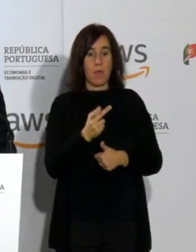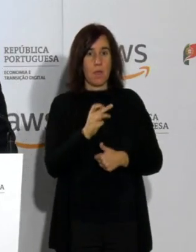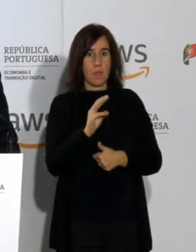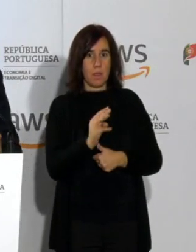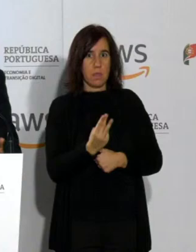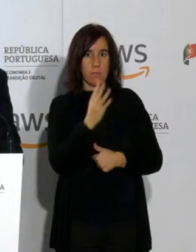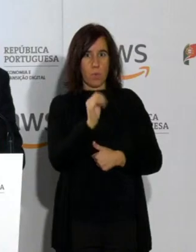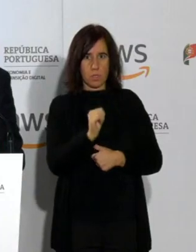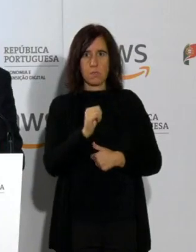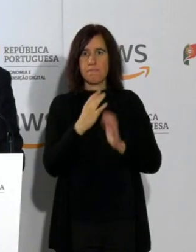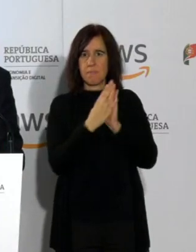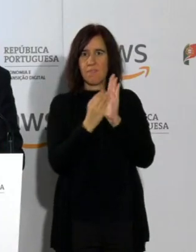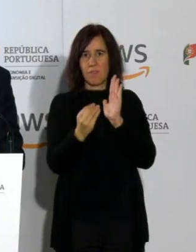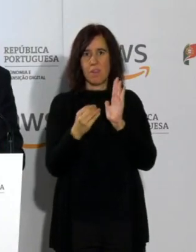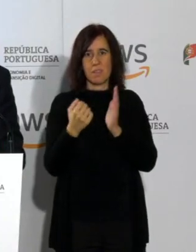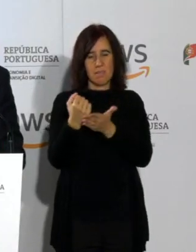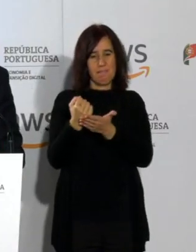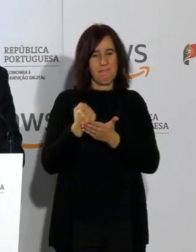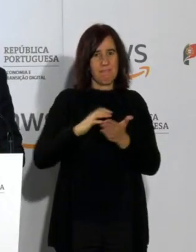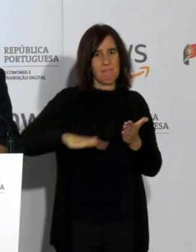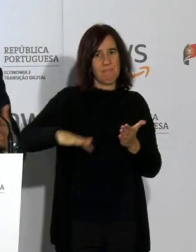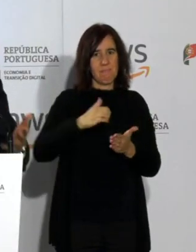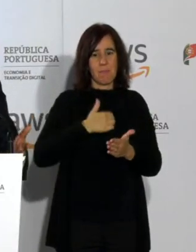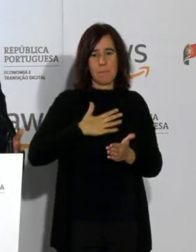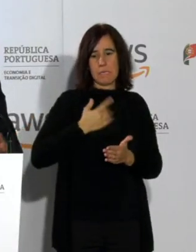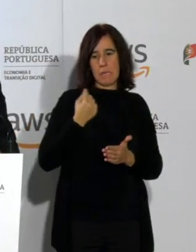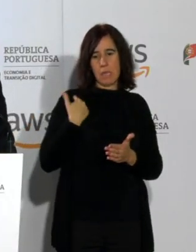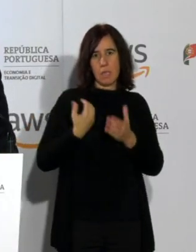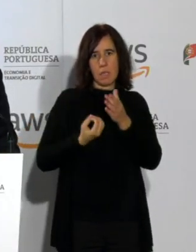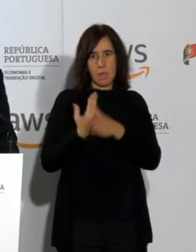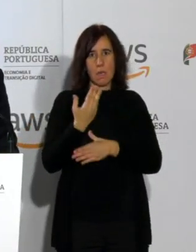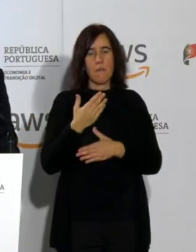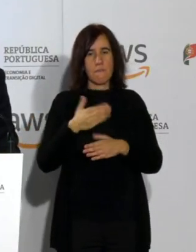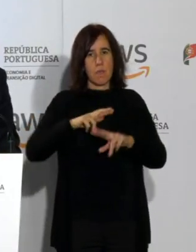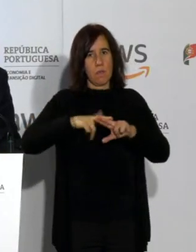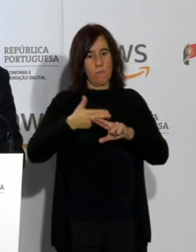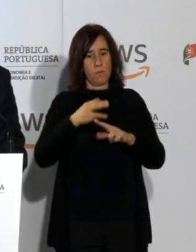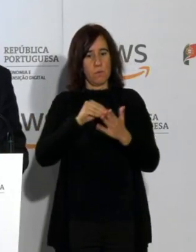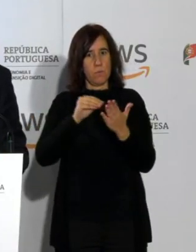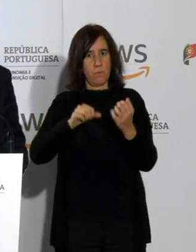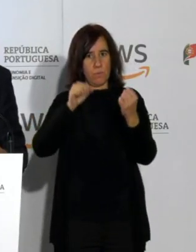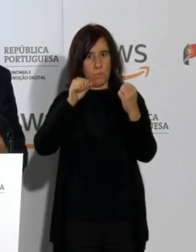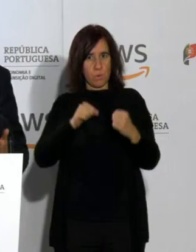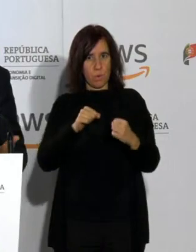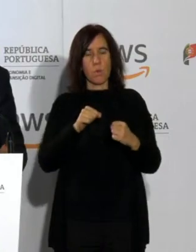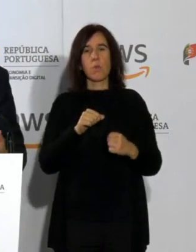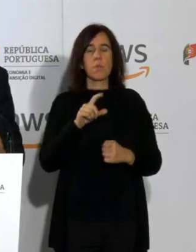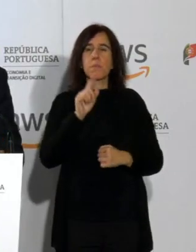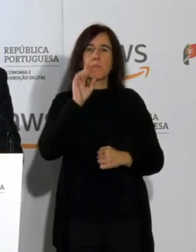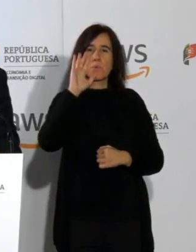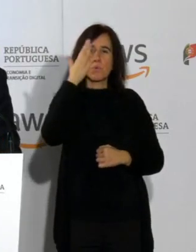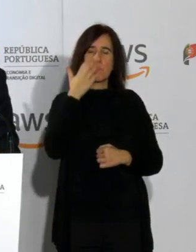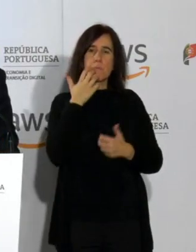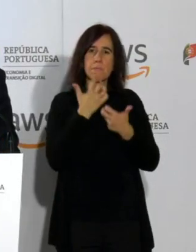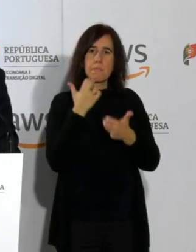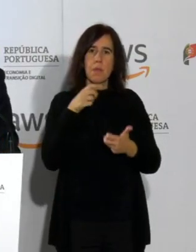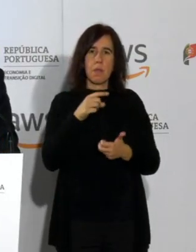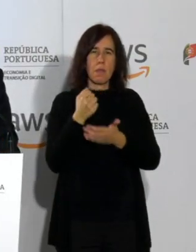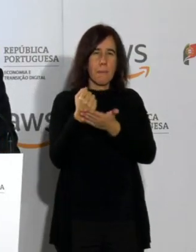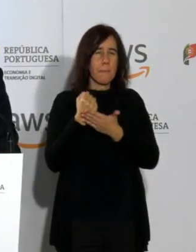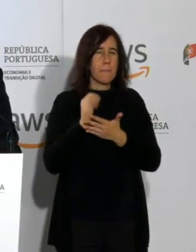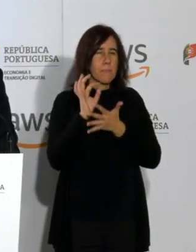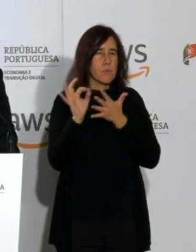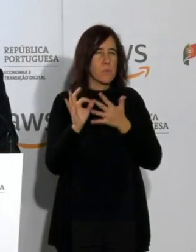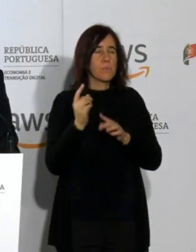uma referência no apoio ao nosso ecossistema de startups e que se vai reforçar com este protocolo. E é muito importante destacar este apoio específico